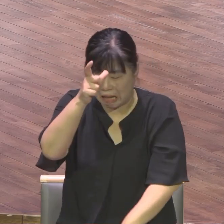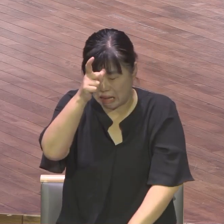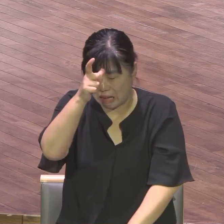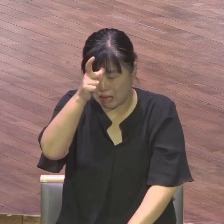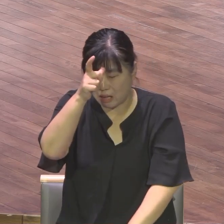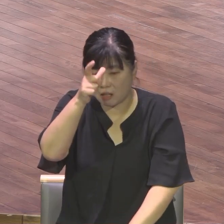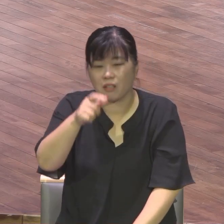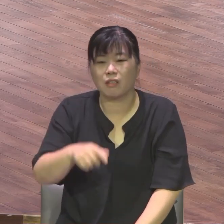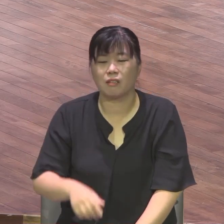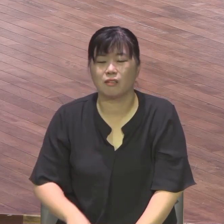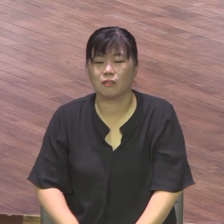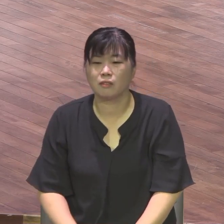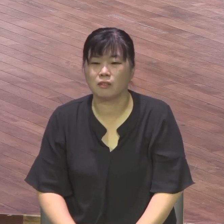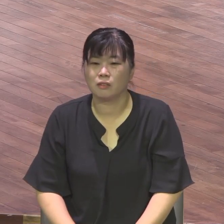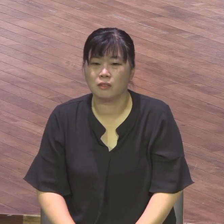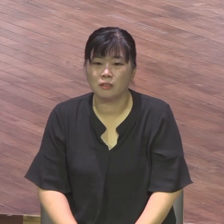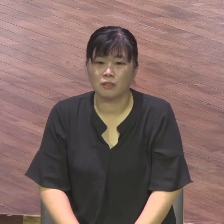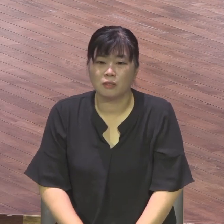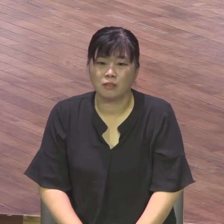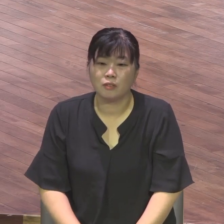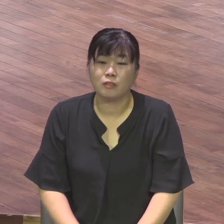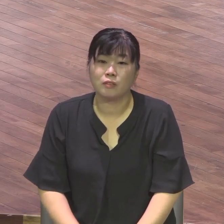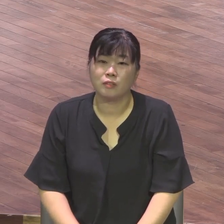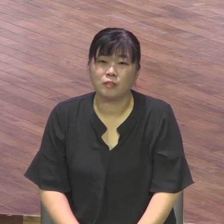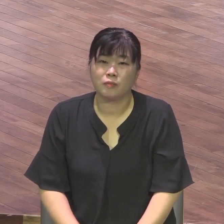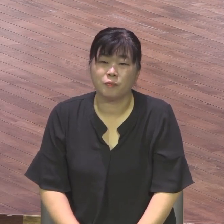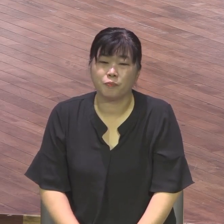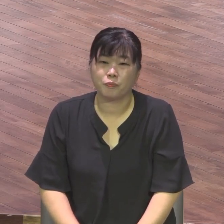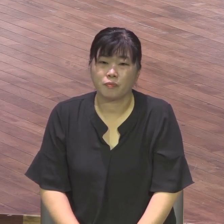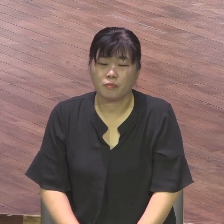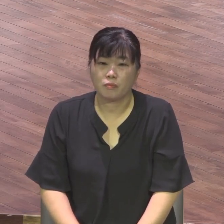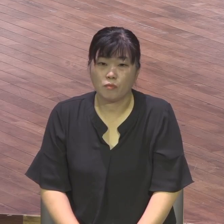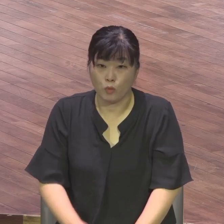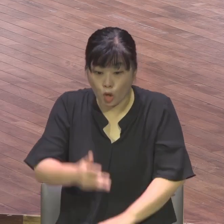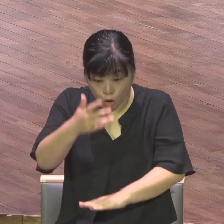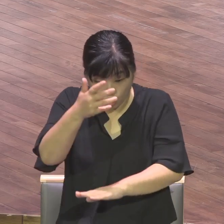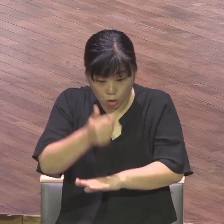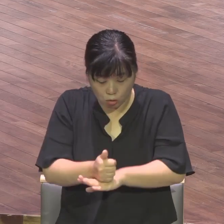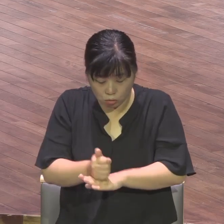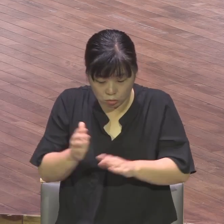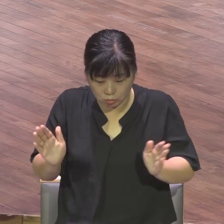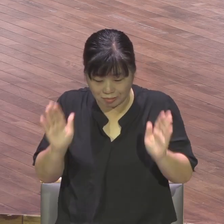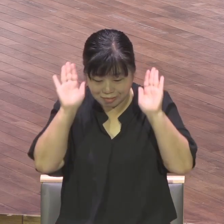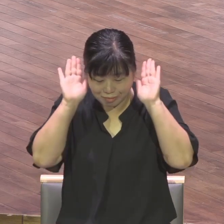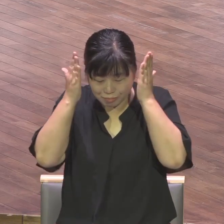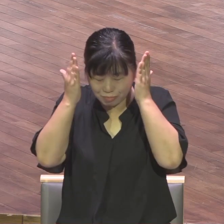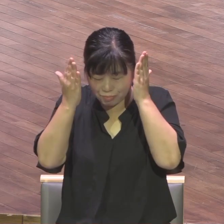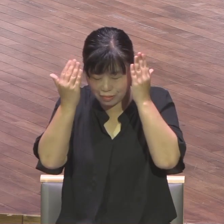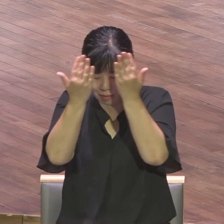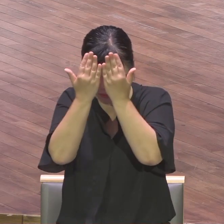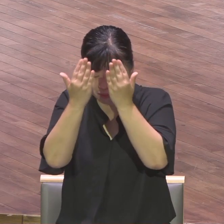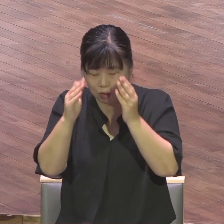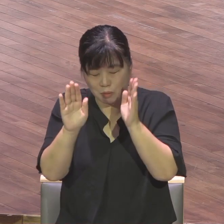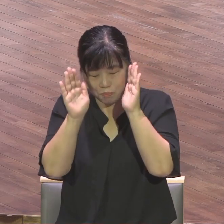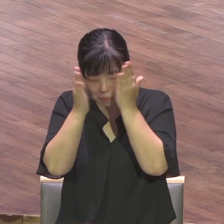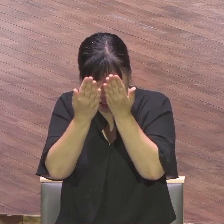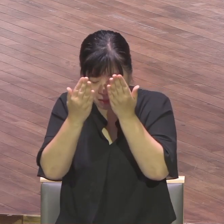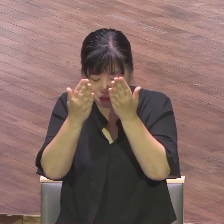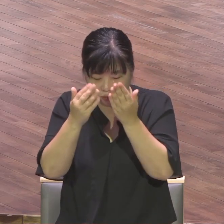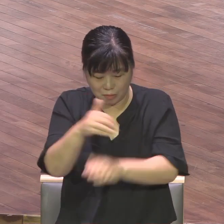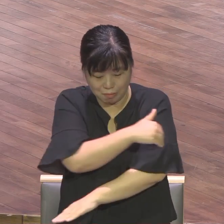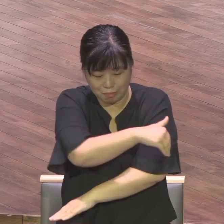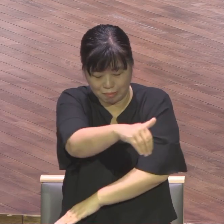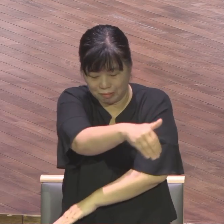전혀 관심 없습니다. 사실은. 영적으로요. 꽉 막힌 삶을 살 수밖에 없어요. 우리는 오늘 말씀